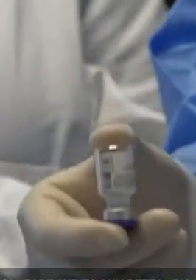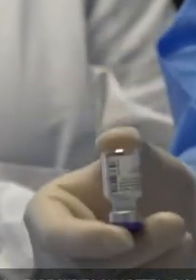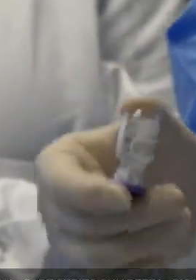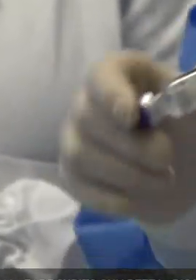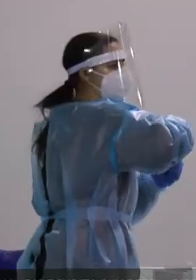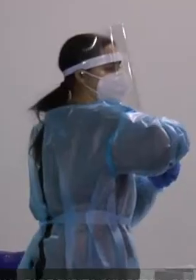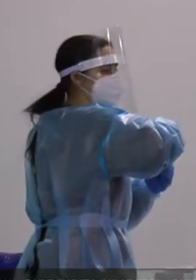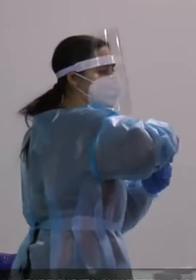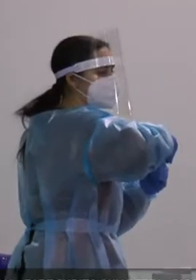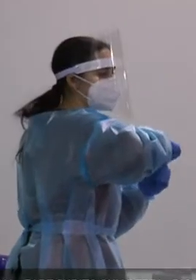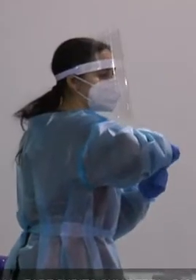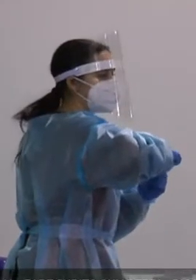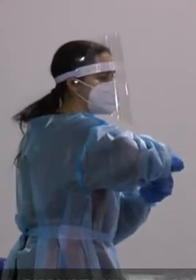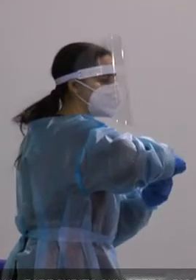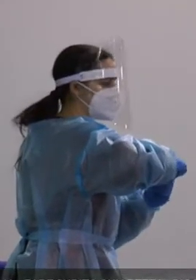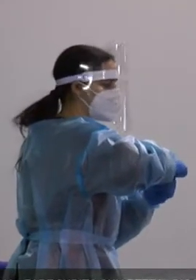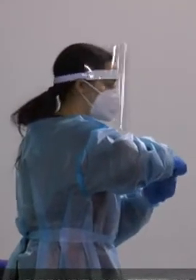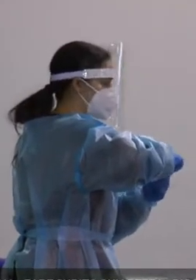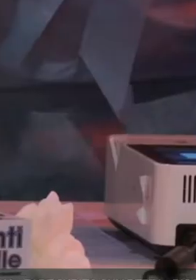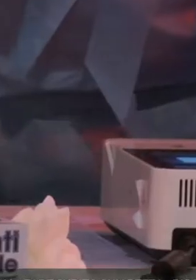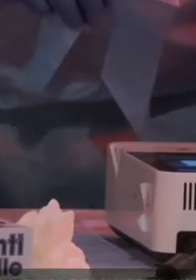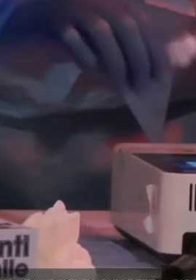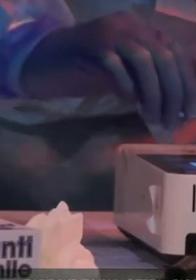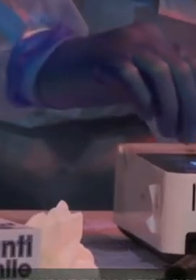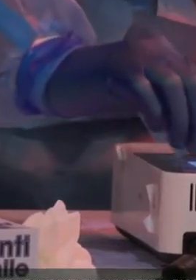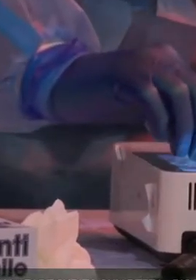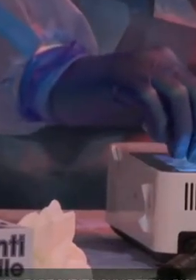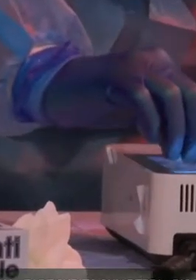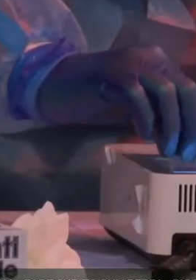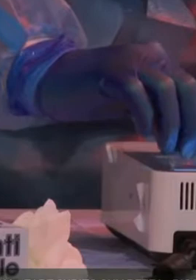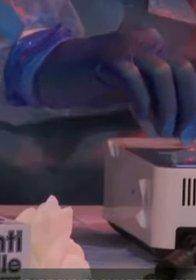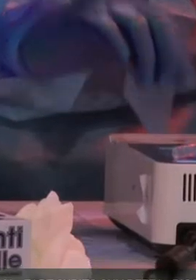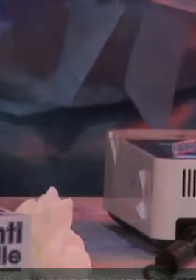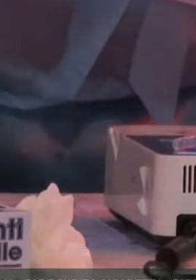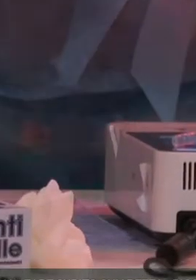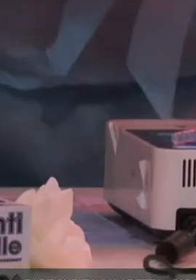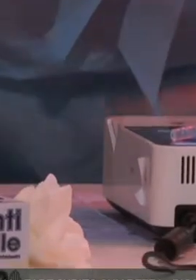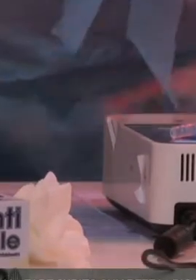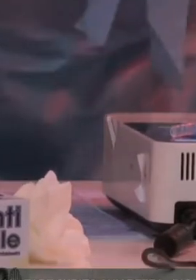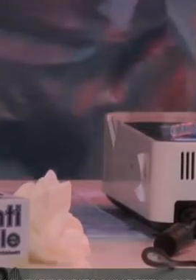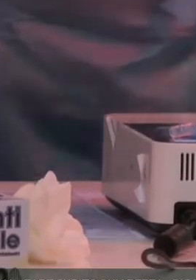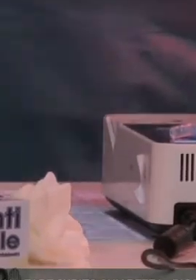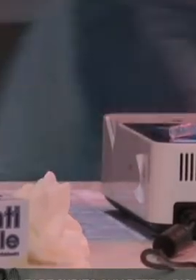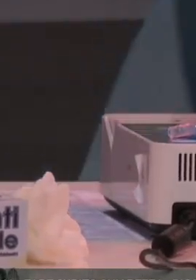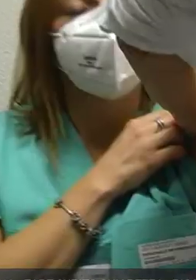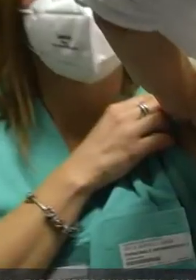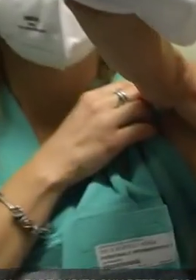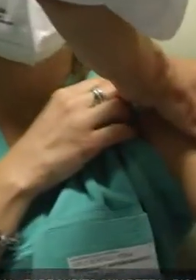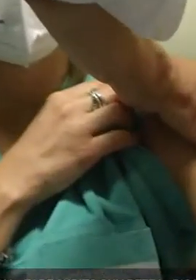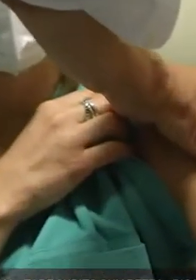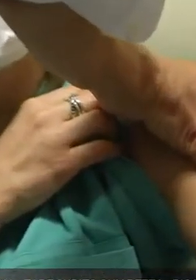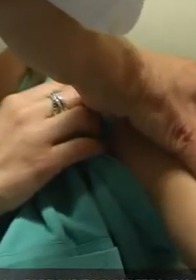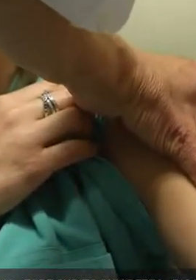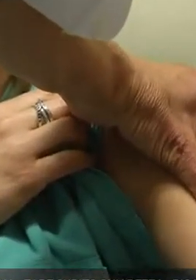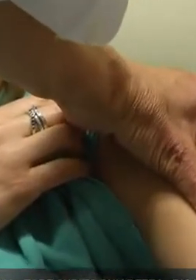chiamate oggi il governatore. Rimane doveroso chiarire, farlo in fretta, ha detto, nella speranza che continui ad essere forte la fiducia della gente